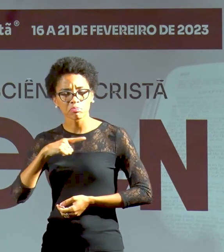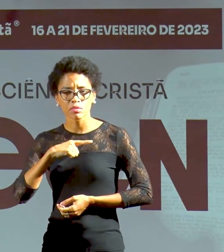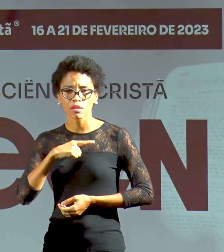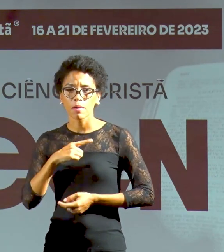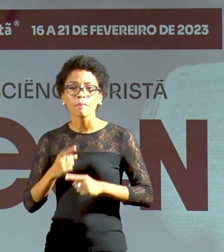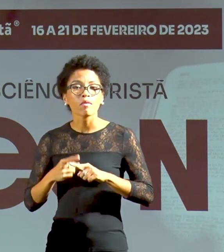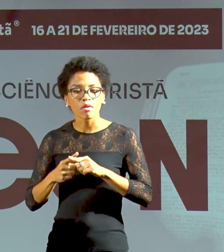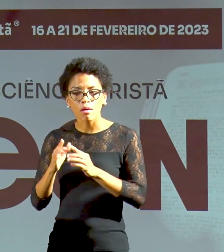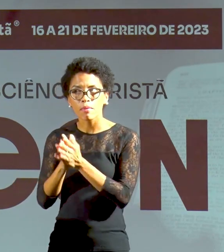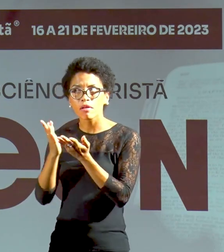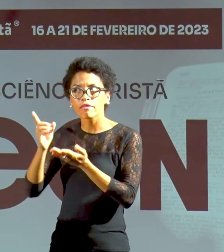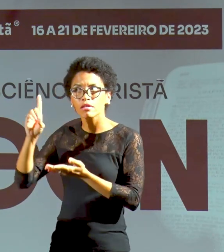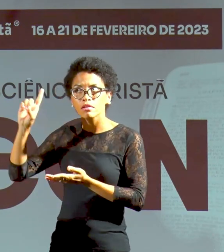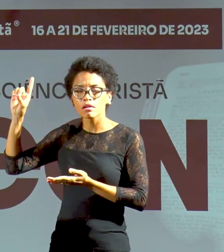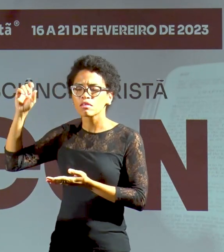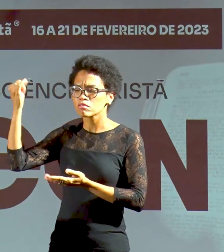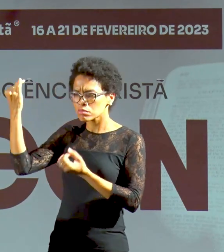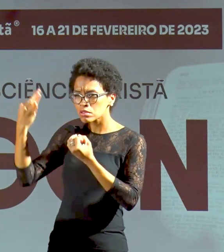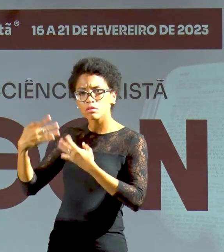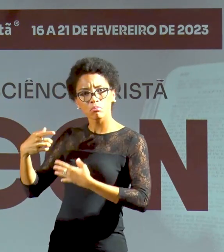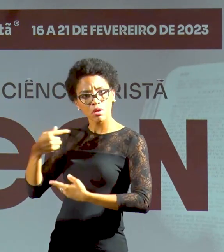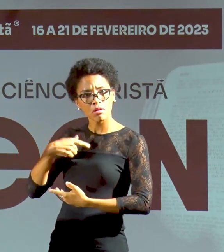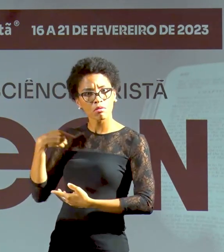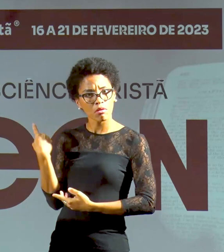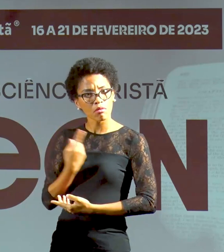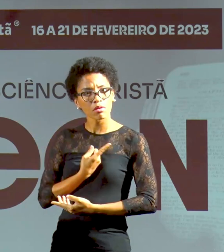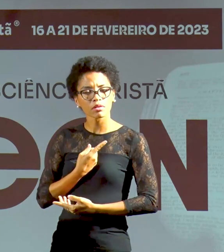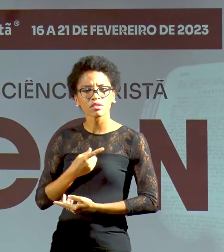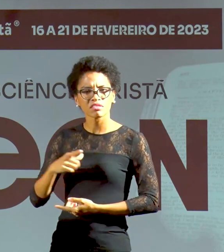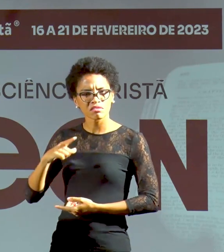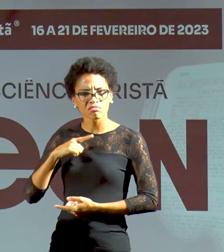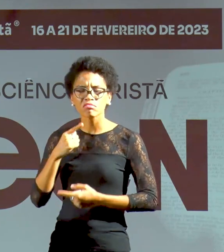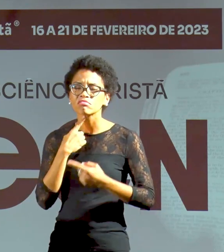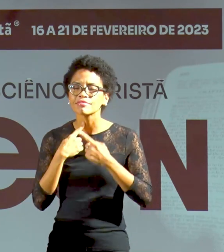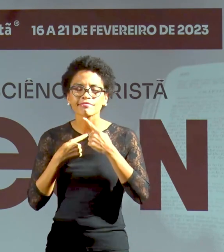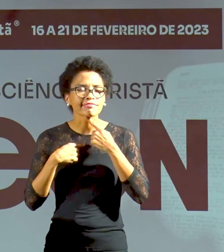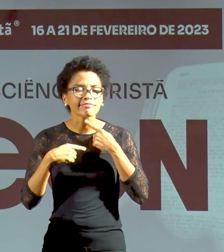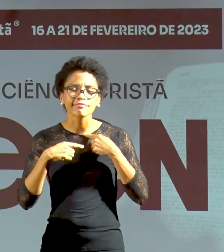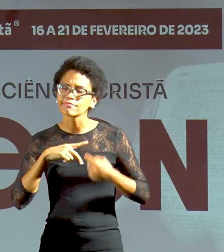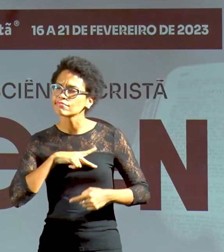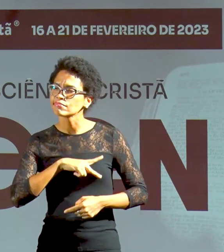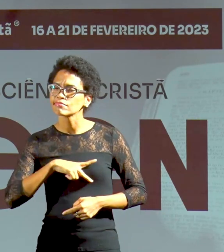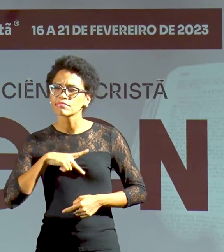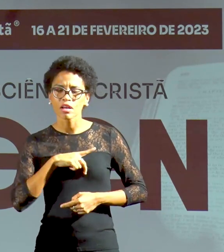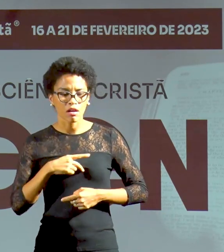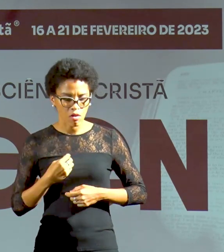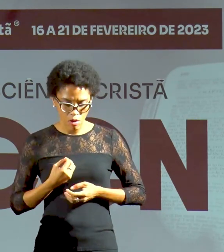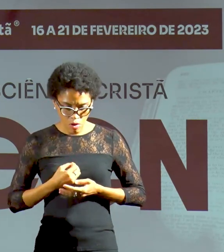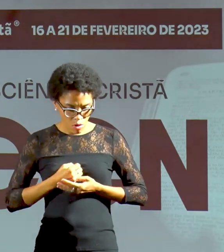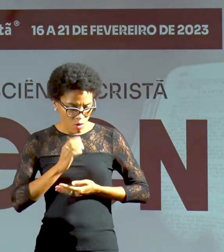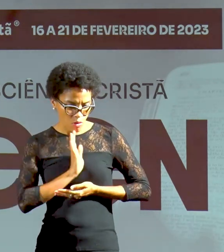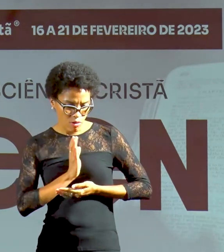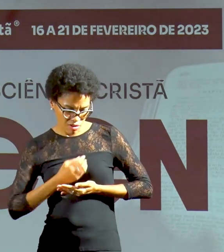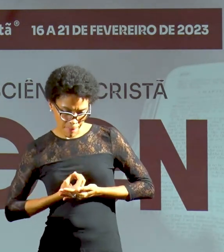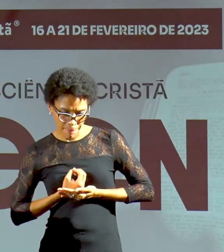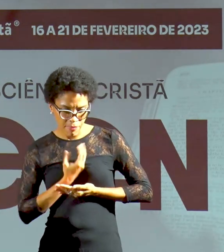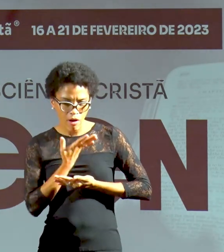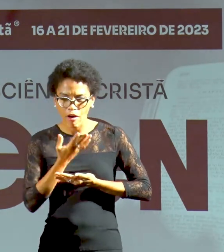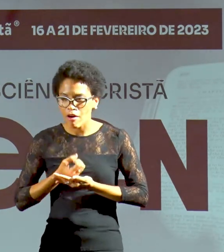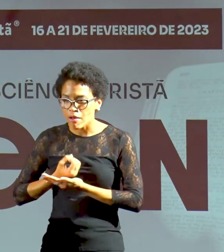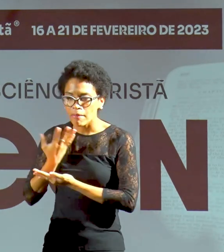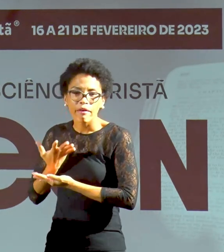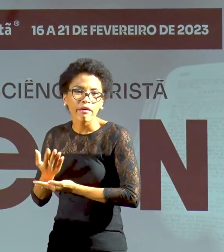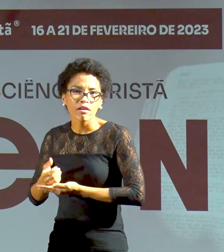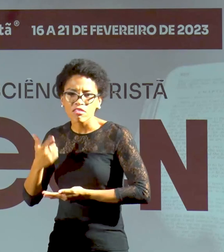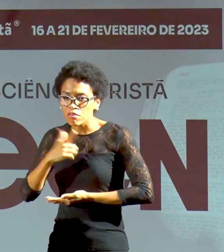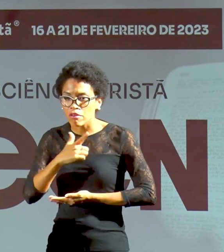a Bíblia nos garante isso A Bíblia nos fala que há desejos que nós temos a paixões que brotam no nosso coração e não importa